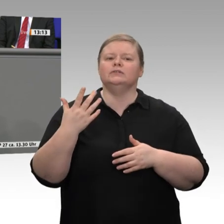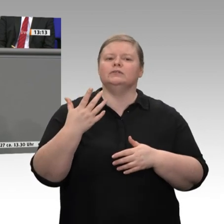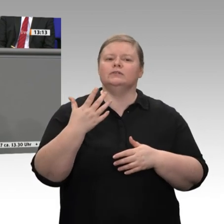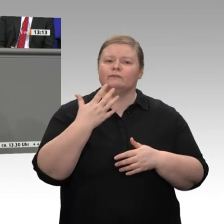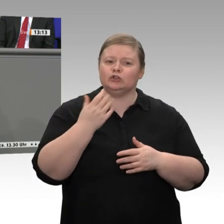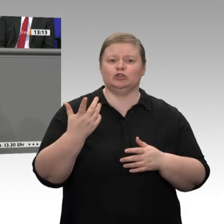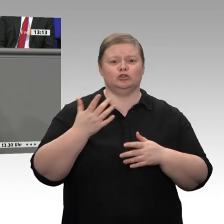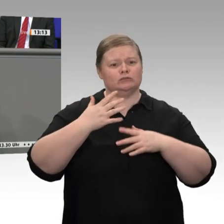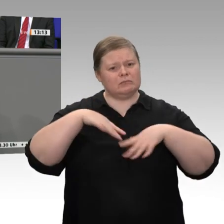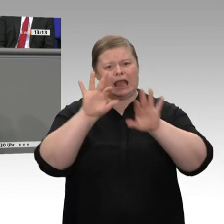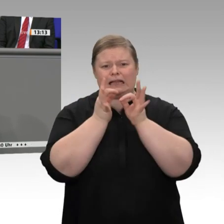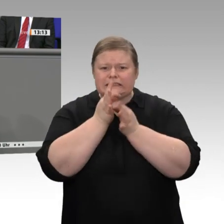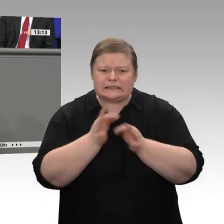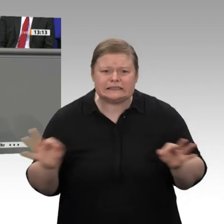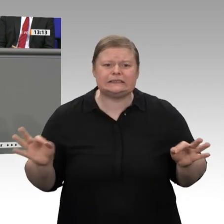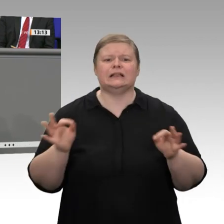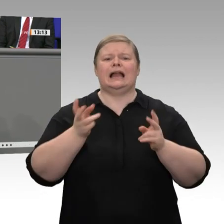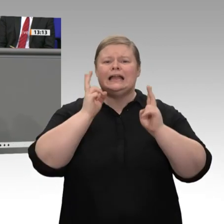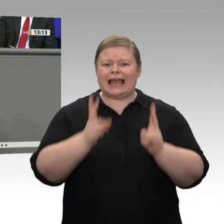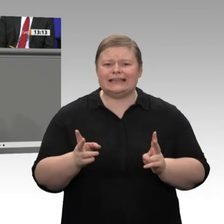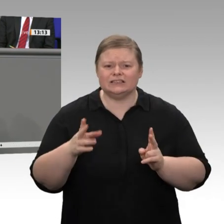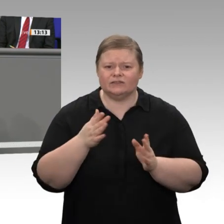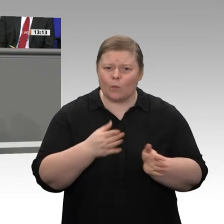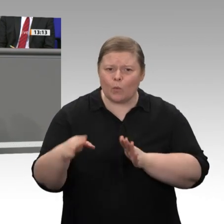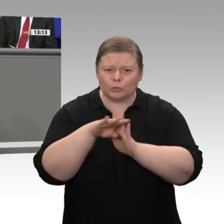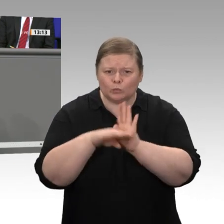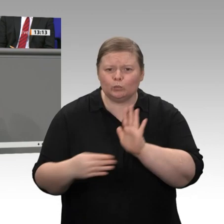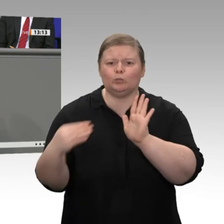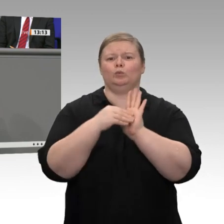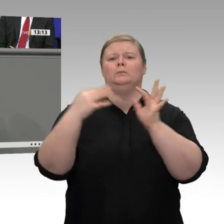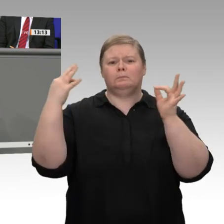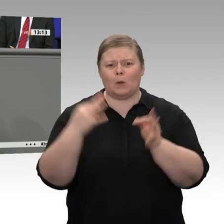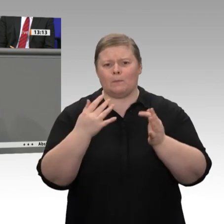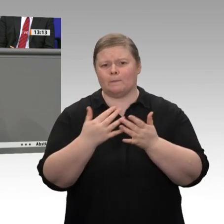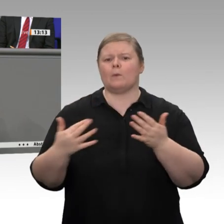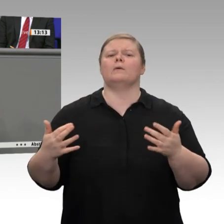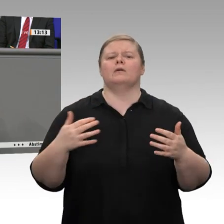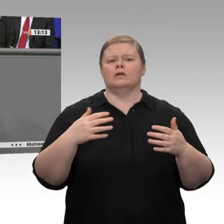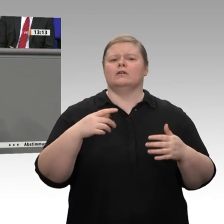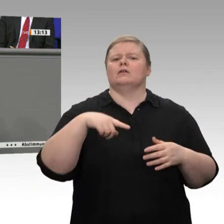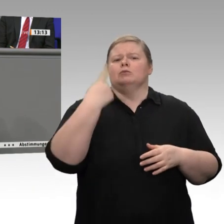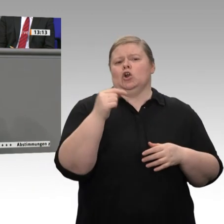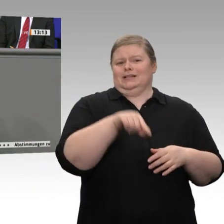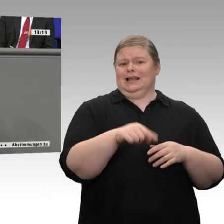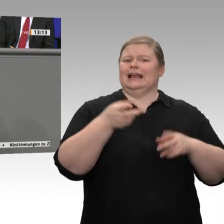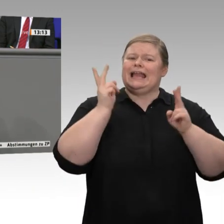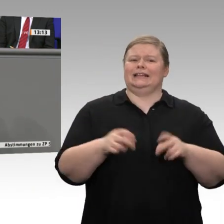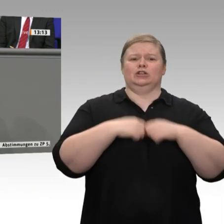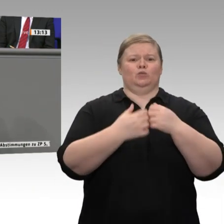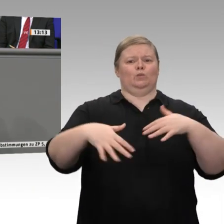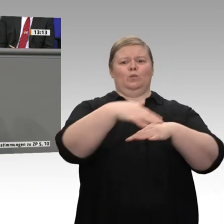anstatt des Status quo keine Verbesserung erreicht werden würde, sondern jedenfalls oder eher eine